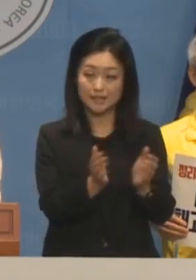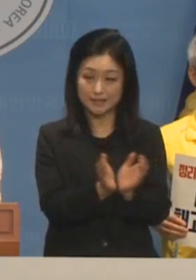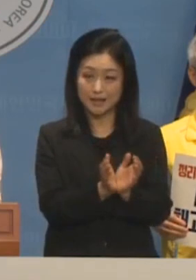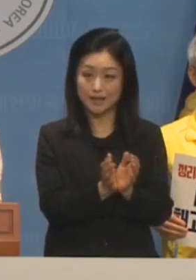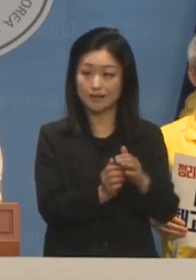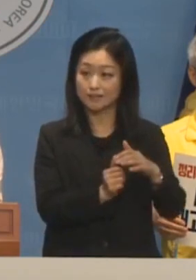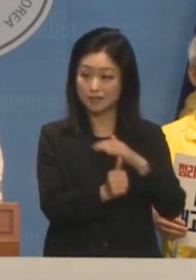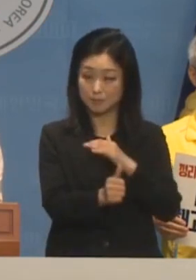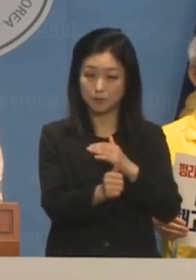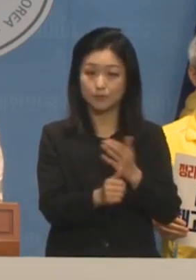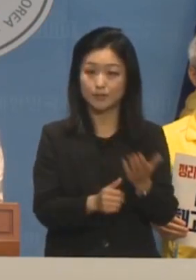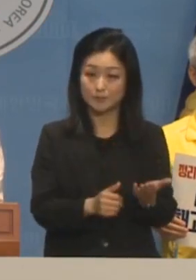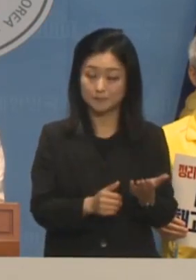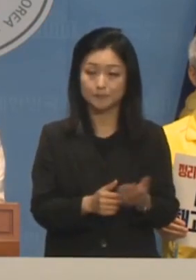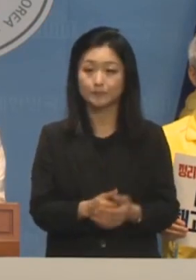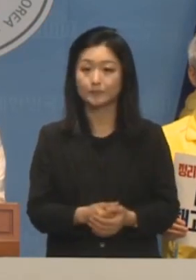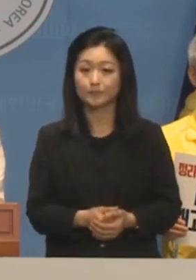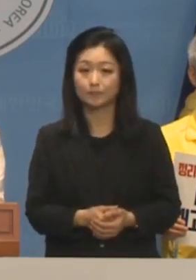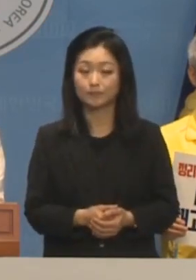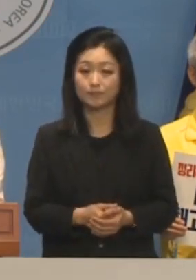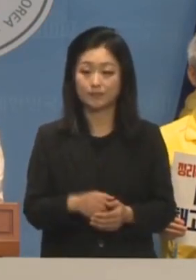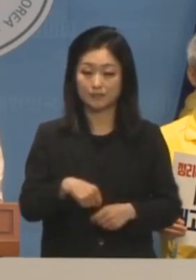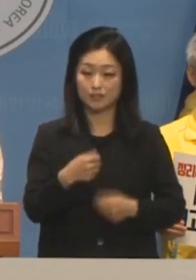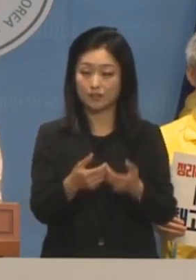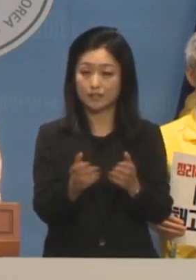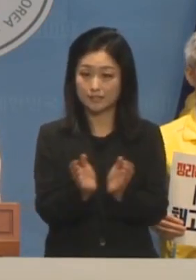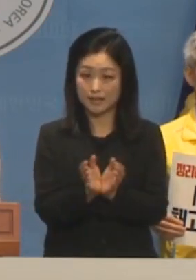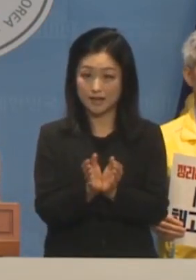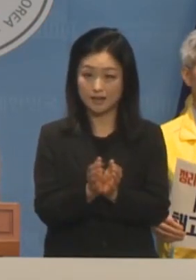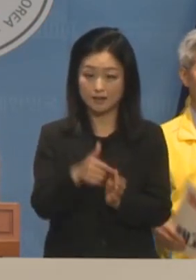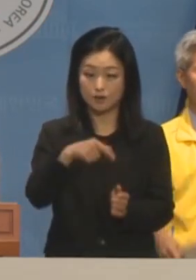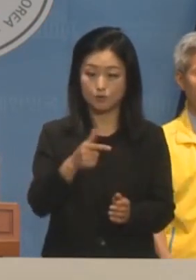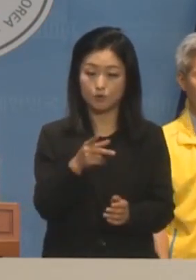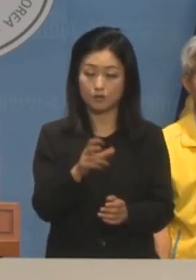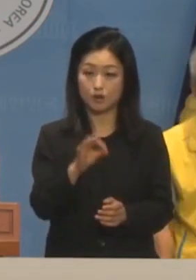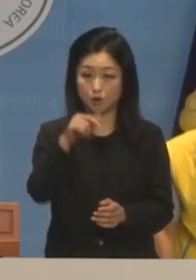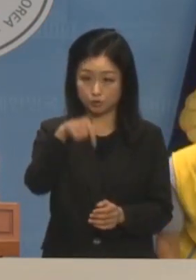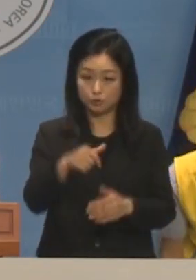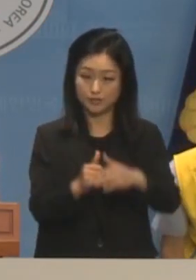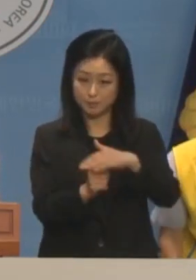사무처장님 오셨습니다. 정의당 권영국 대표님 오셨습니다.